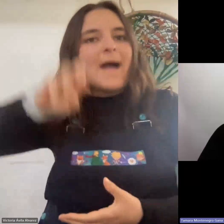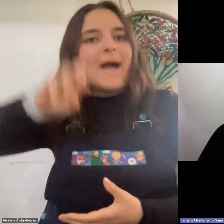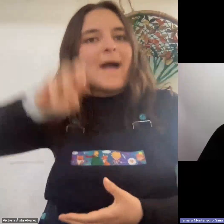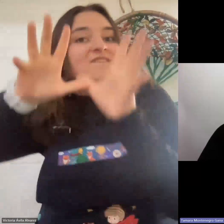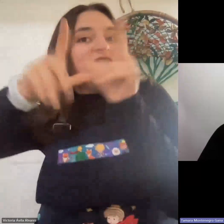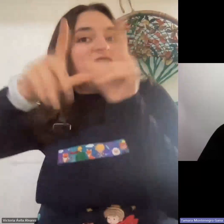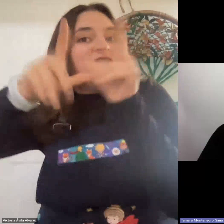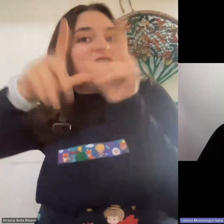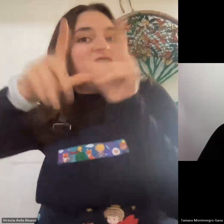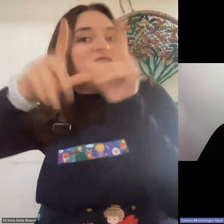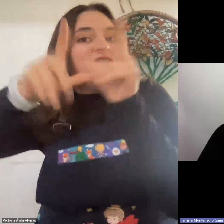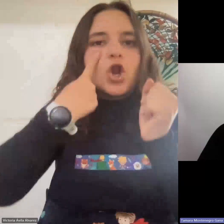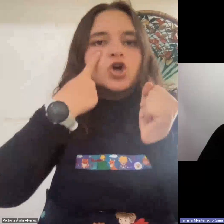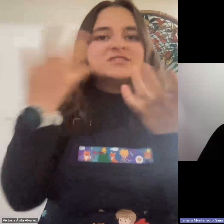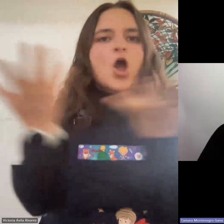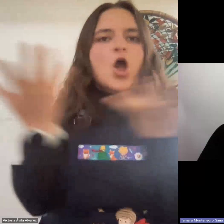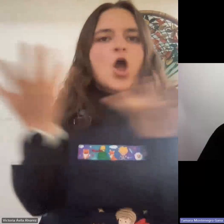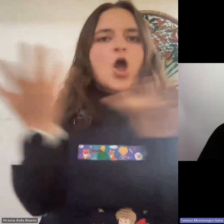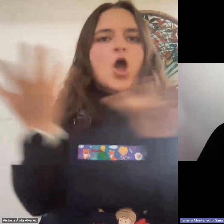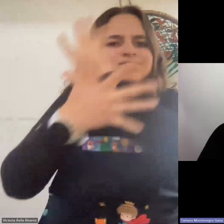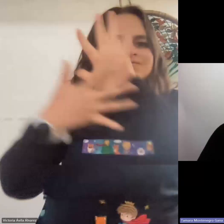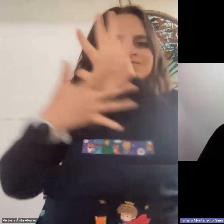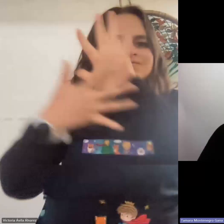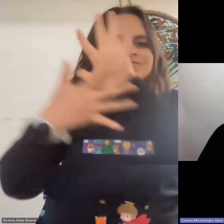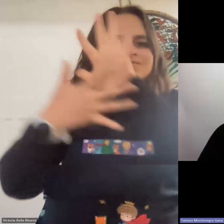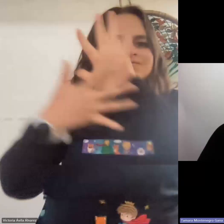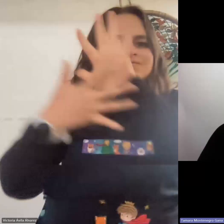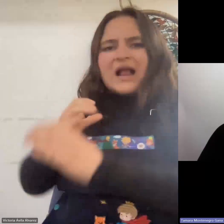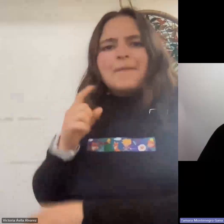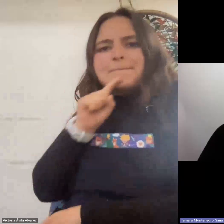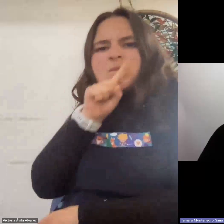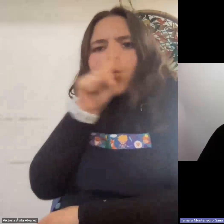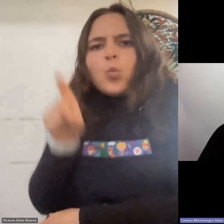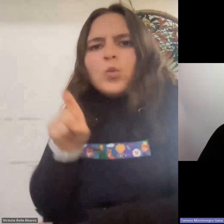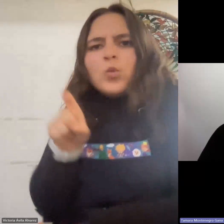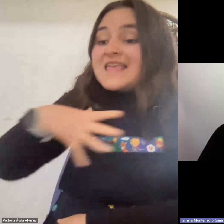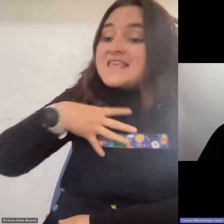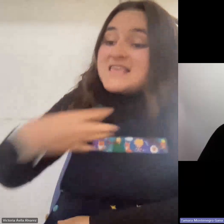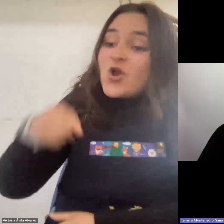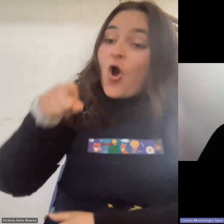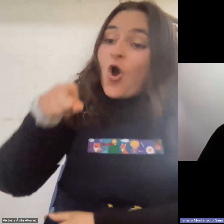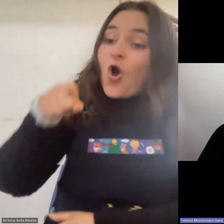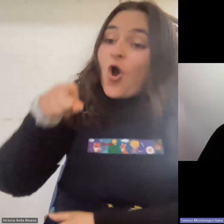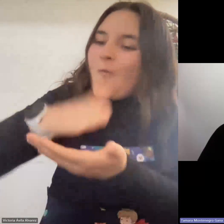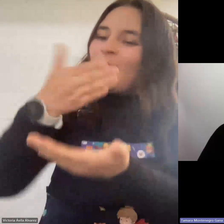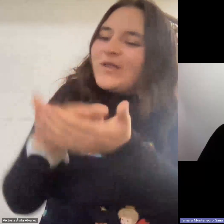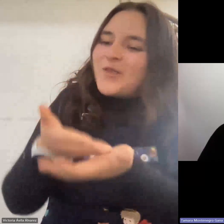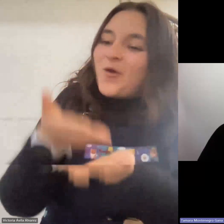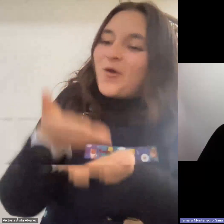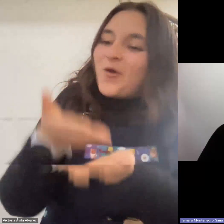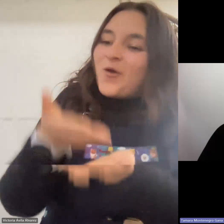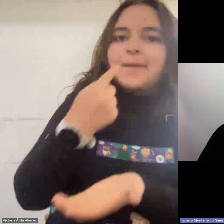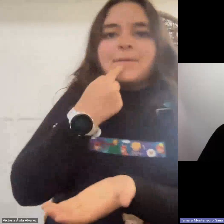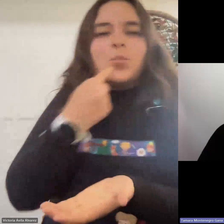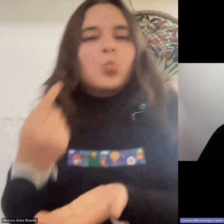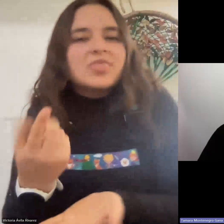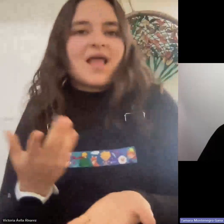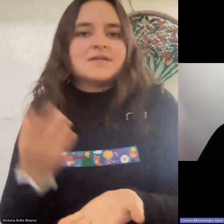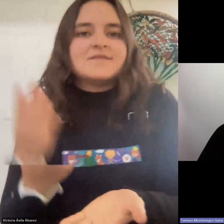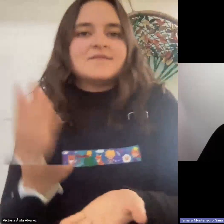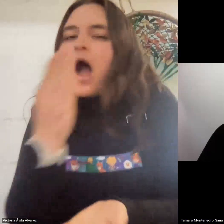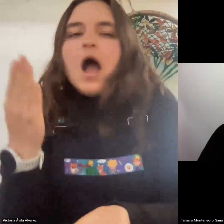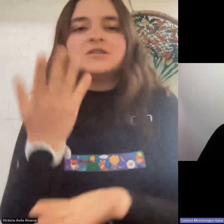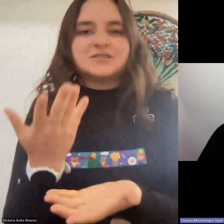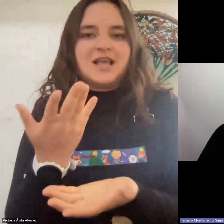de comunicación, la mamá y el papá de la familia, todos deben conocer la lengua de señas. Preguntarle al hijo cómo